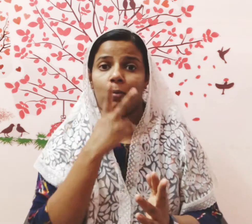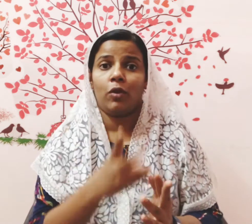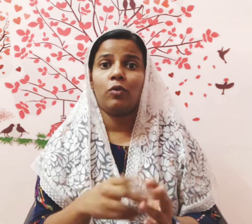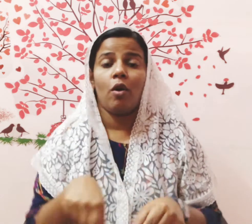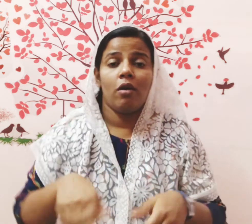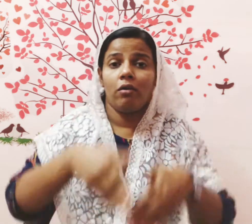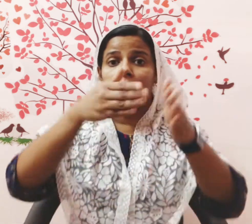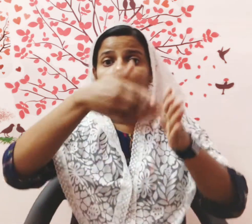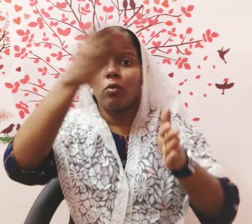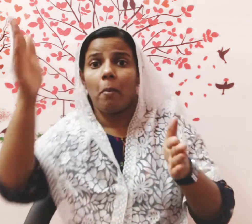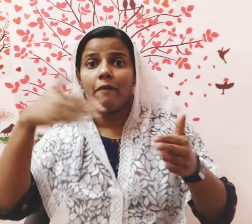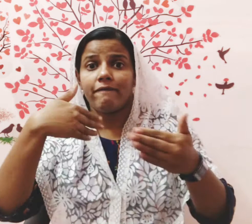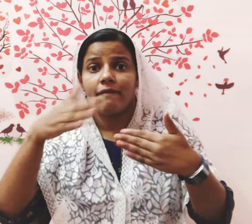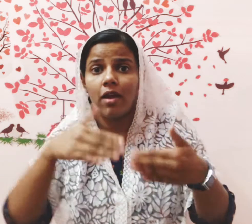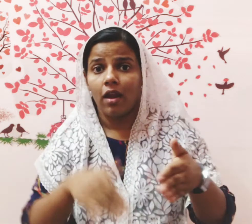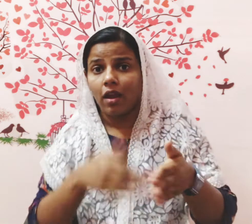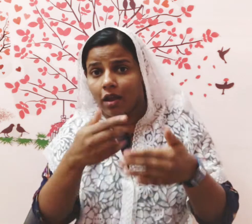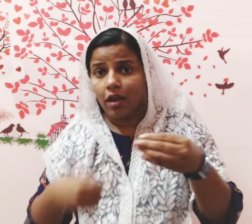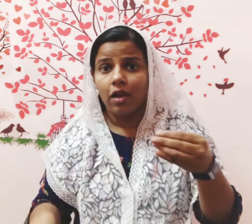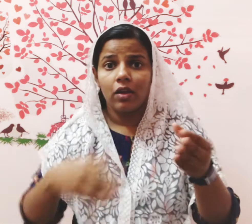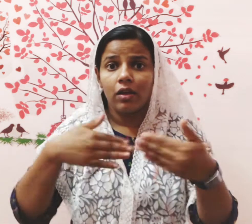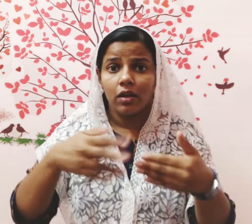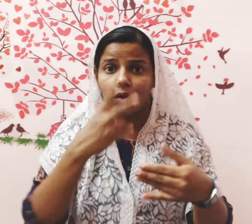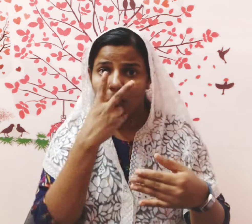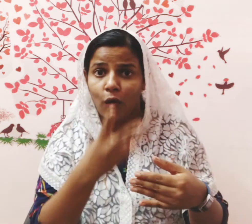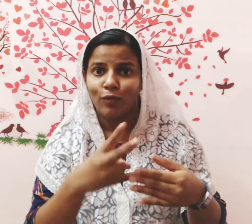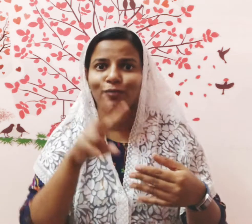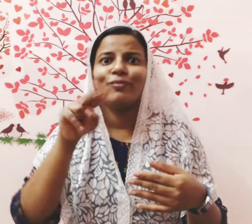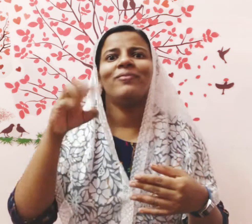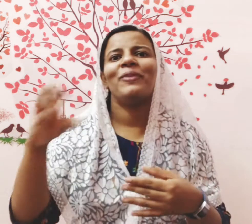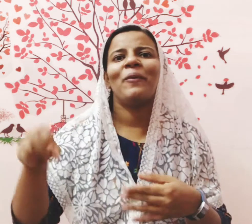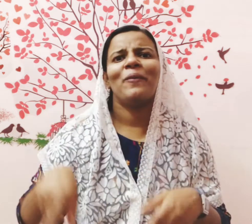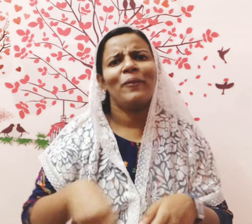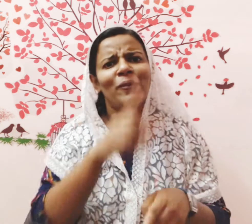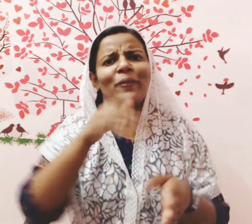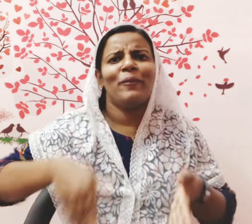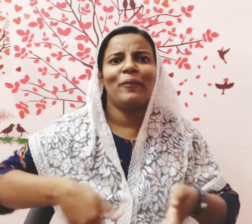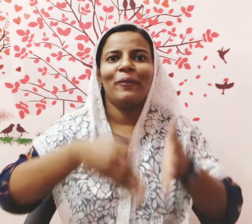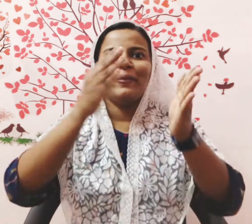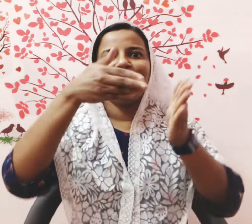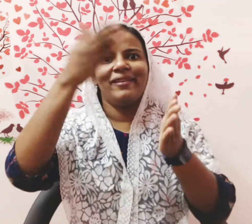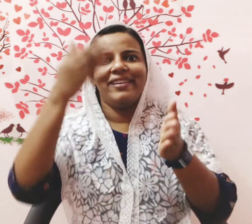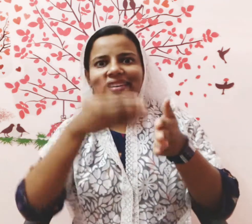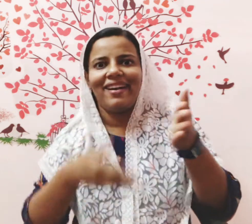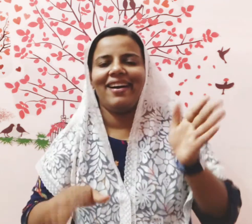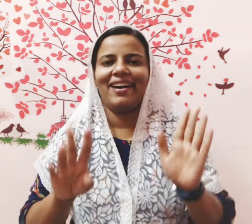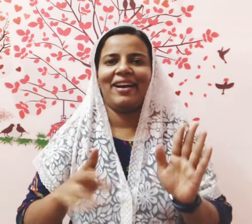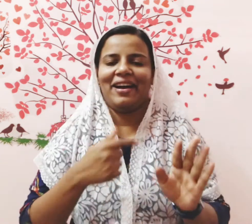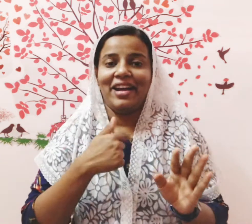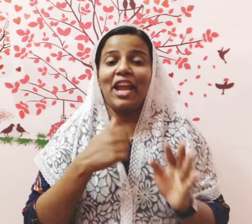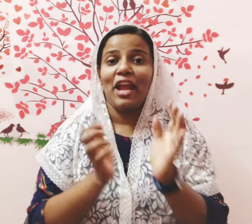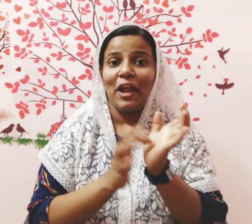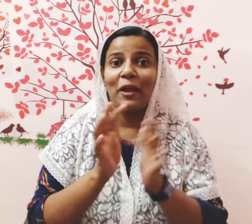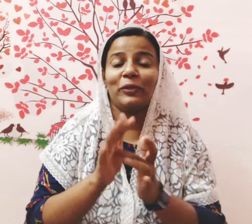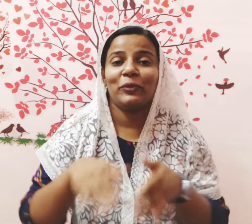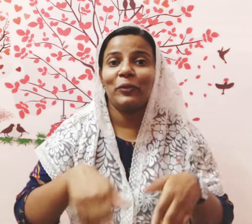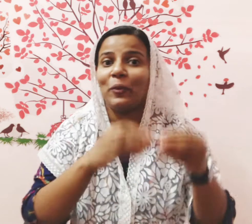അതിൻ്റെ കൊമ്പുകളെയും അതിൻ്റെ വള്ളിയെയും രണ്ടായി കാണാറുണ്ടോ? ഒരിക്കലുമില്ല. ഇവിടെ യേശു പറഞ്ഞു തന്നെ, ഞാൻ മുന്തിരി വള്ളിയും നിങ്ങൾ കൊമ്പുകളുമാണ്.